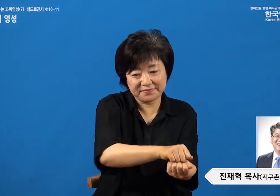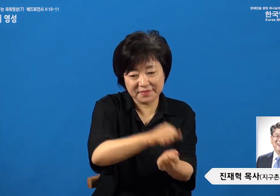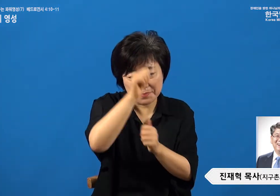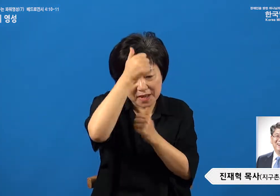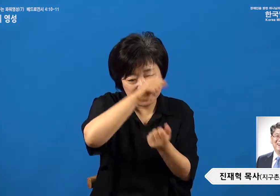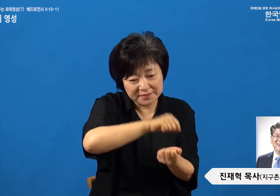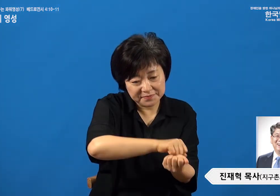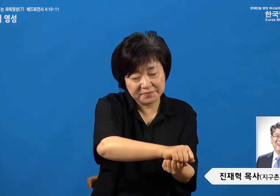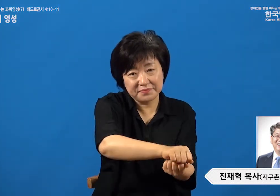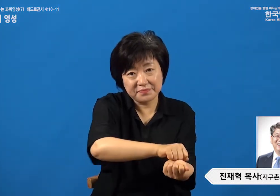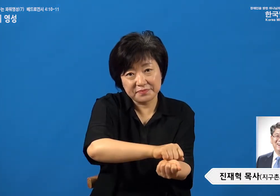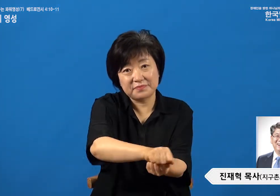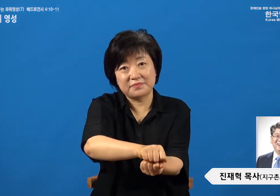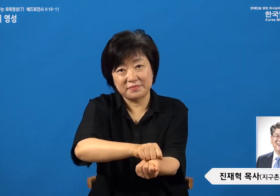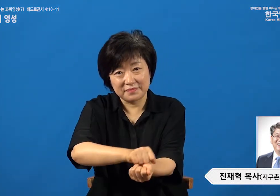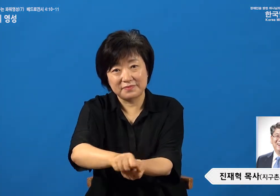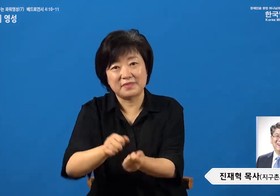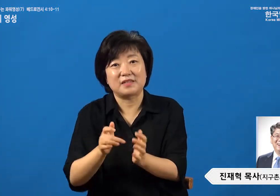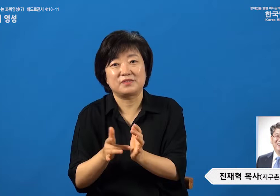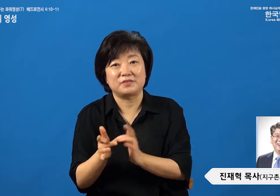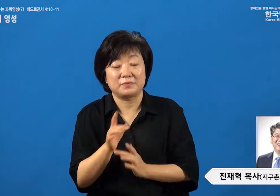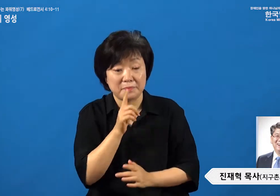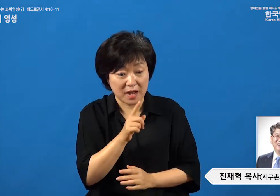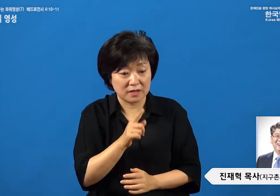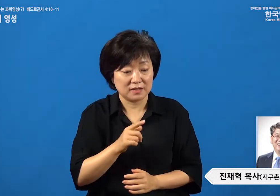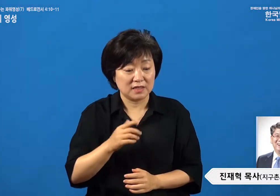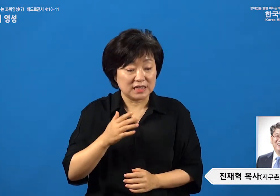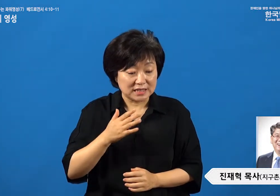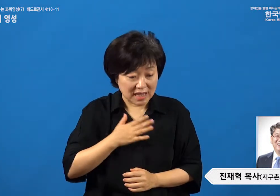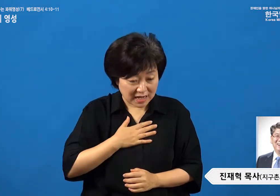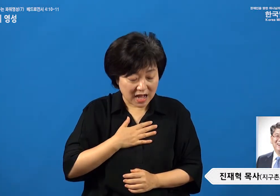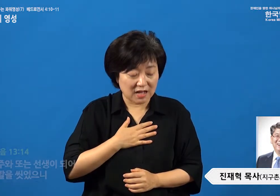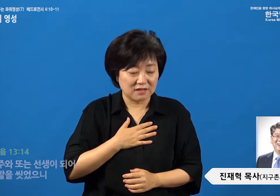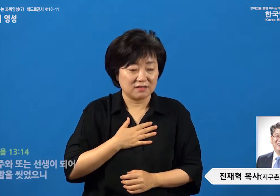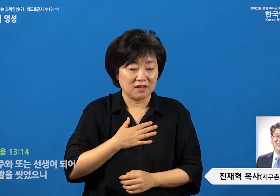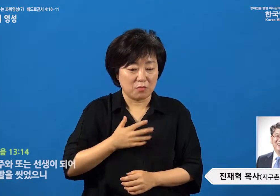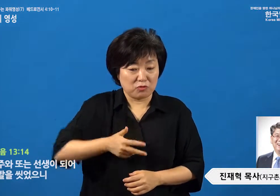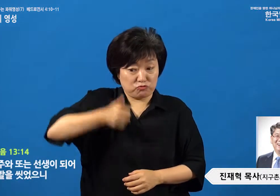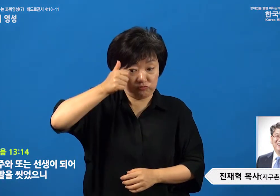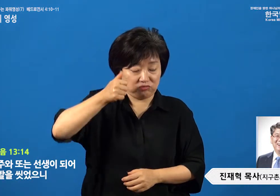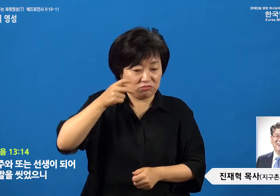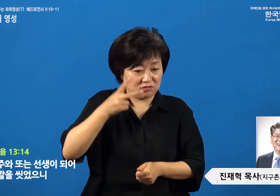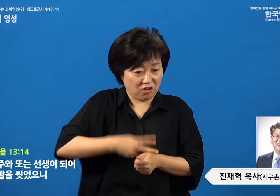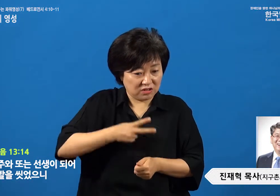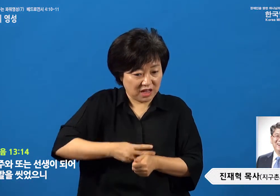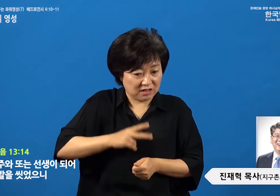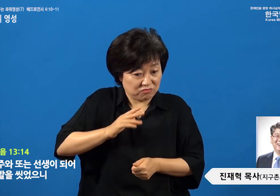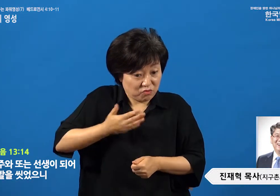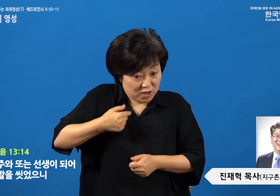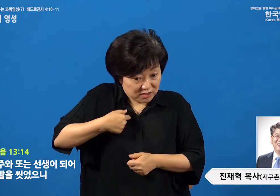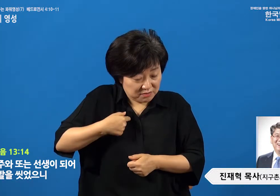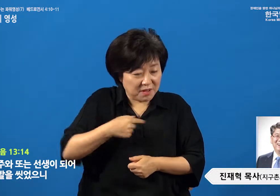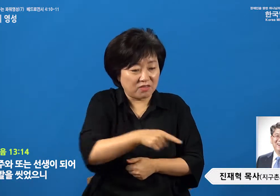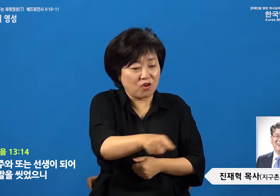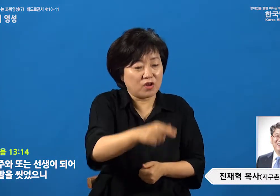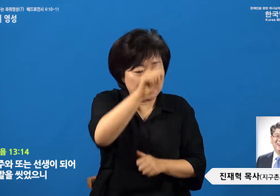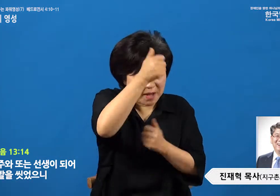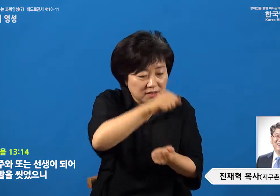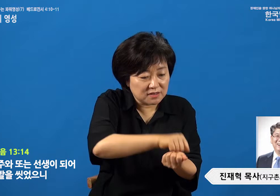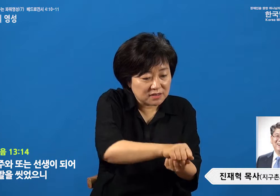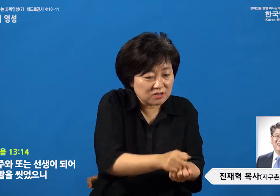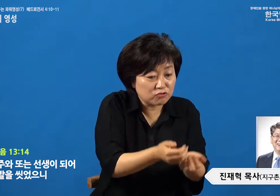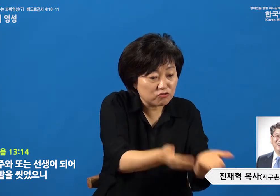제자들의 발을 씻기십니다. 그리고 이렇게 말씀하십니다. 내가 주와 또는 선생이 되어 너희 발을 씻었으니 너희도 서로